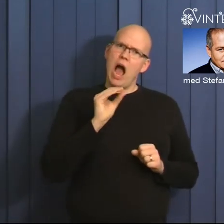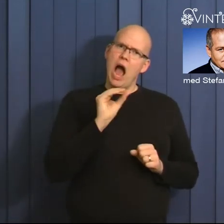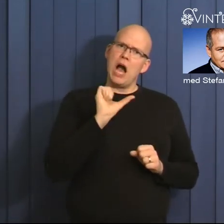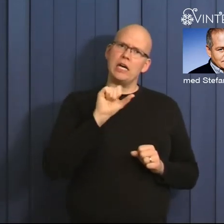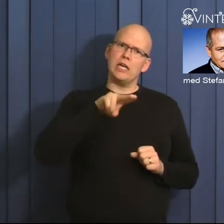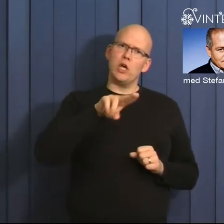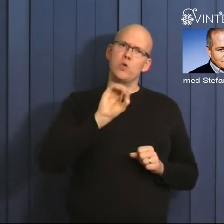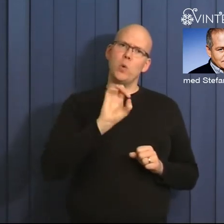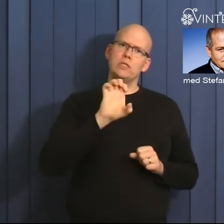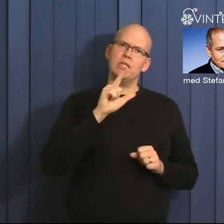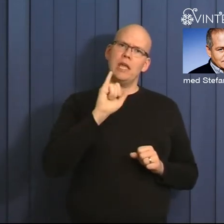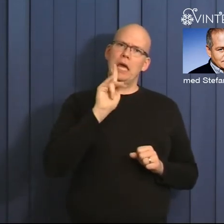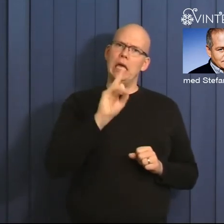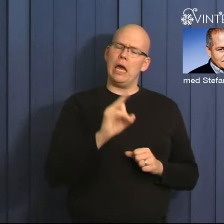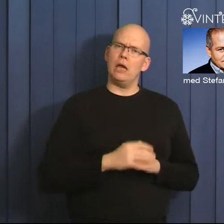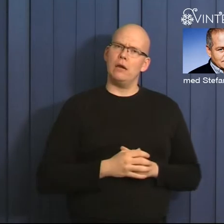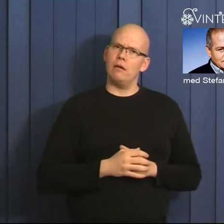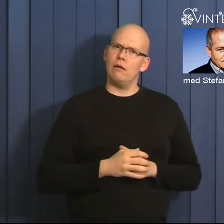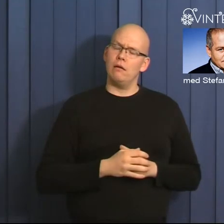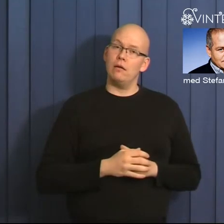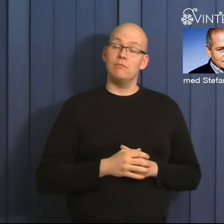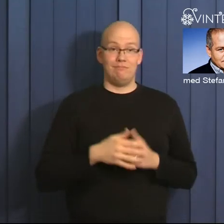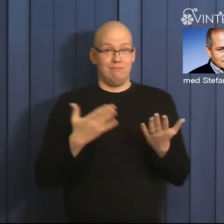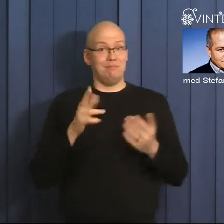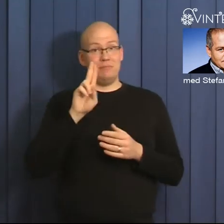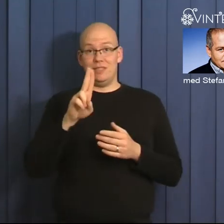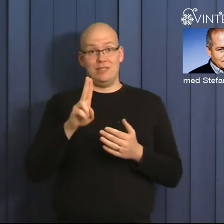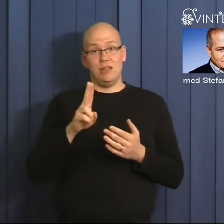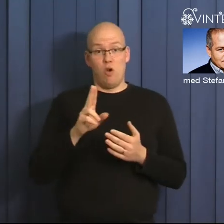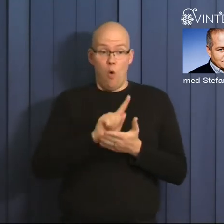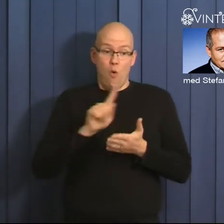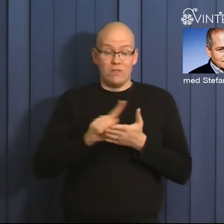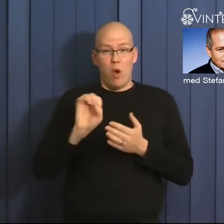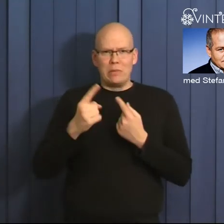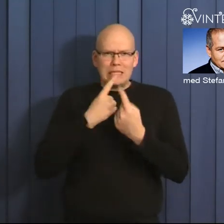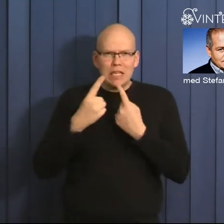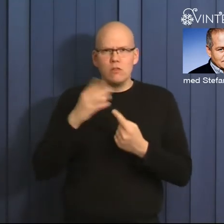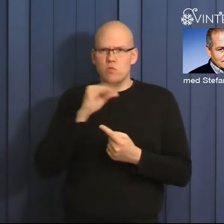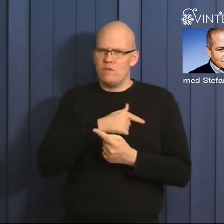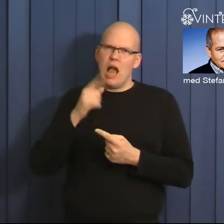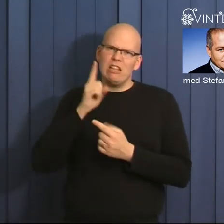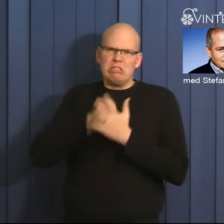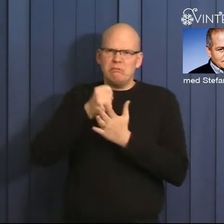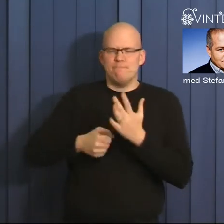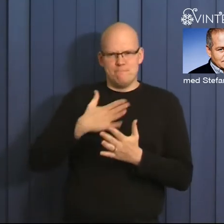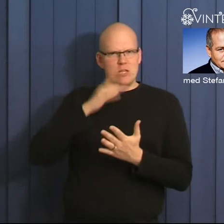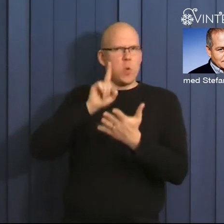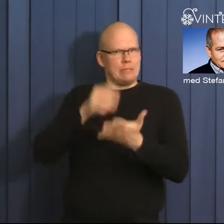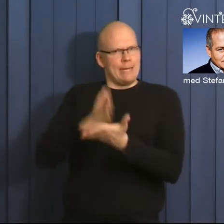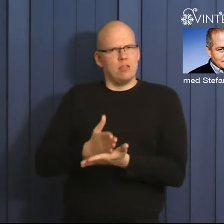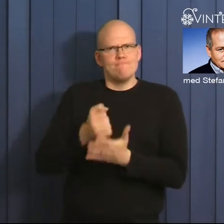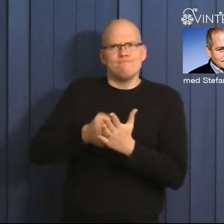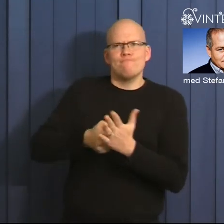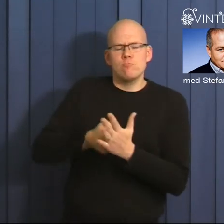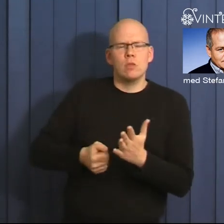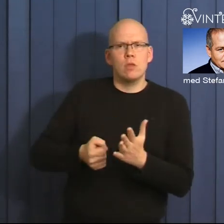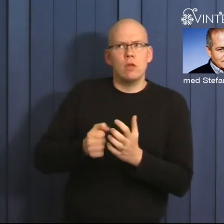åsikt i de flesta fall brukar vi kämpa intensivt för att vår egen åsikt är den enda rätta Men när jag satt där i